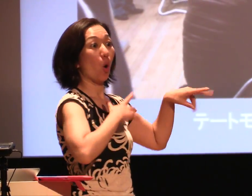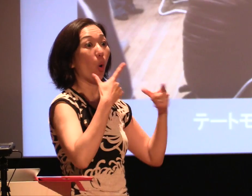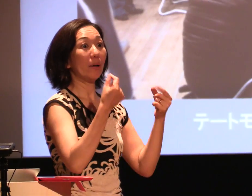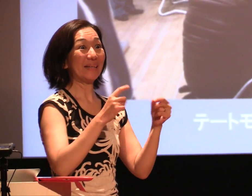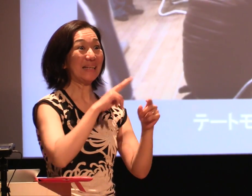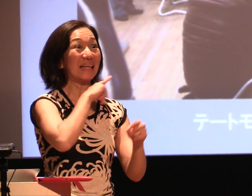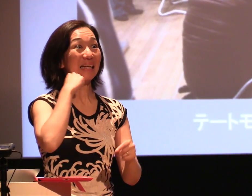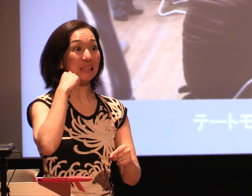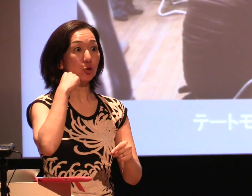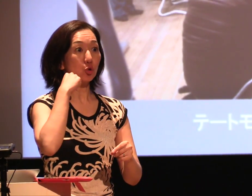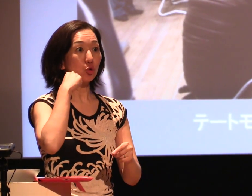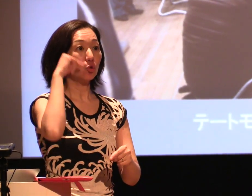見てわかる